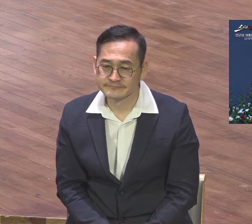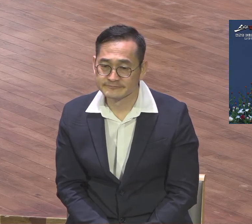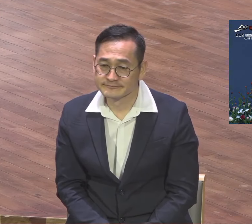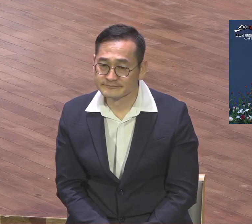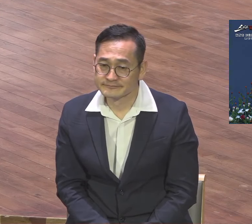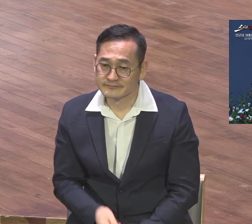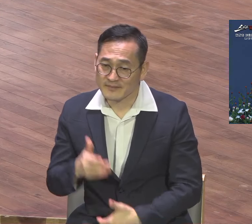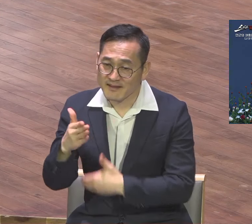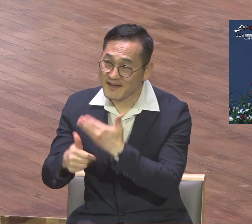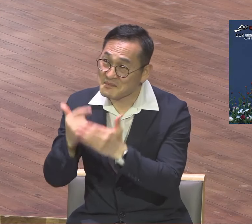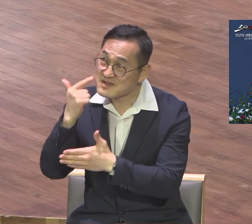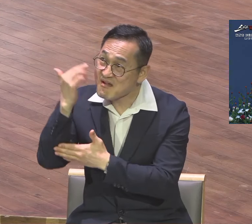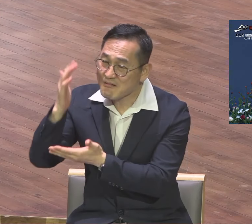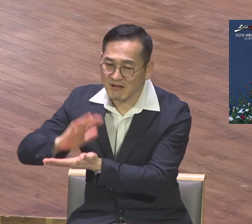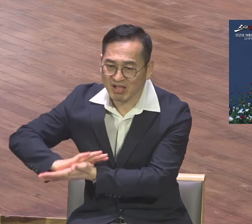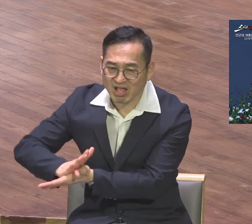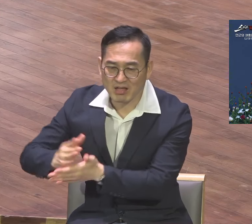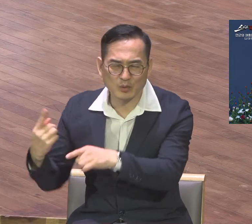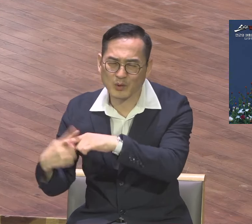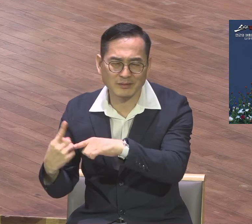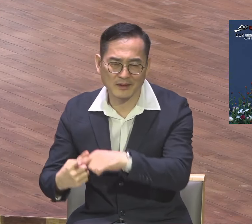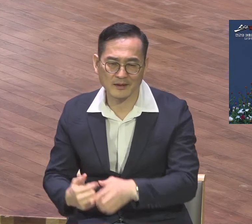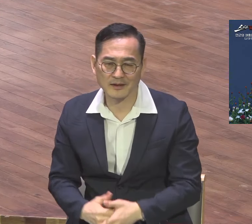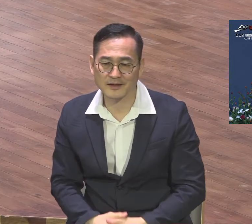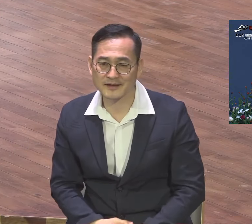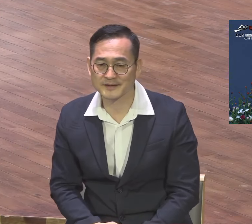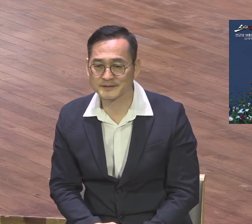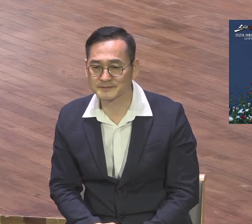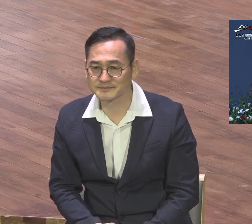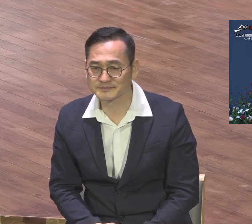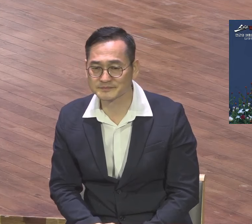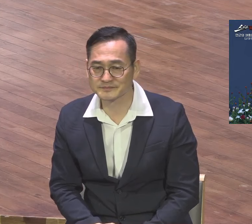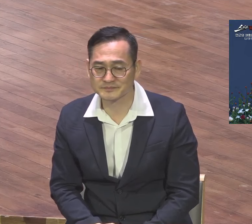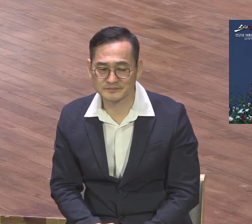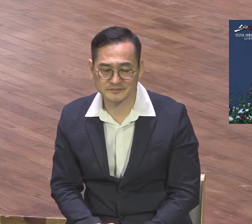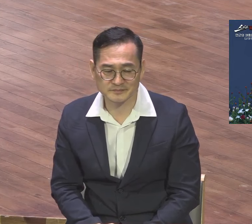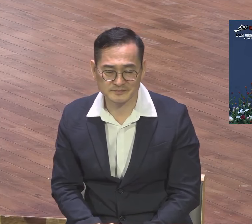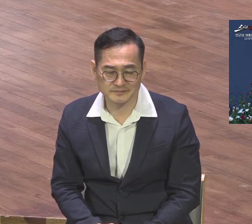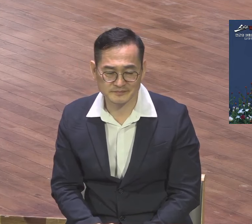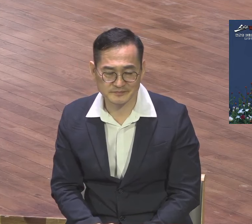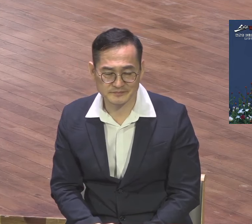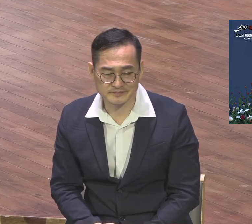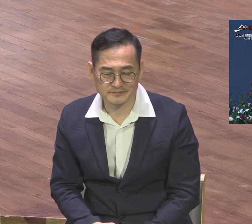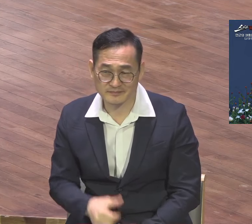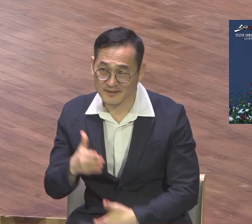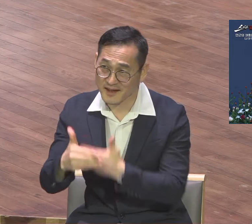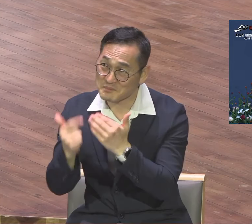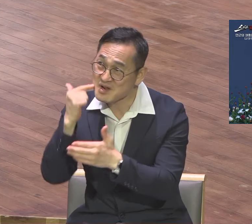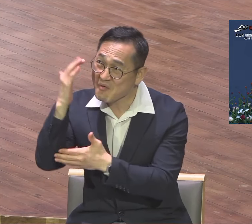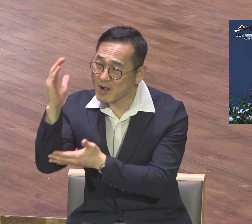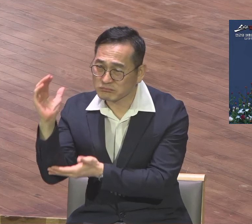하나님 영광을 땅에 짓밟아버리잖아요. 높이 원래 드려야 되는데,